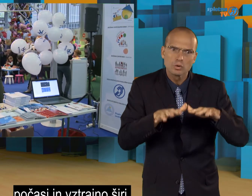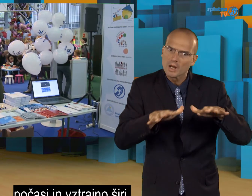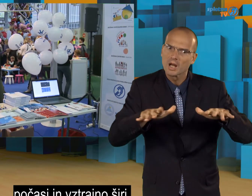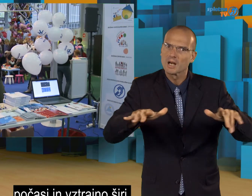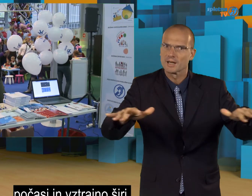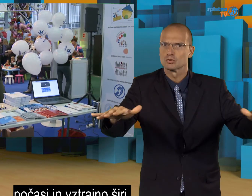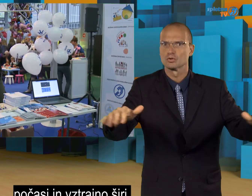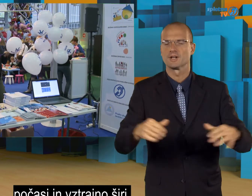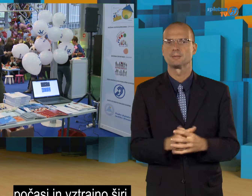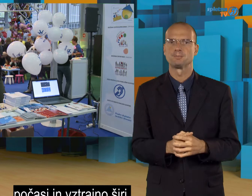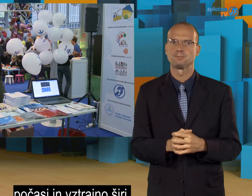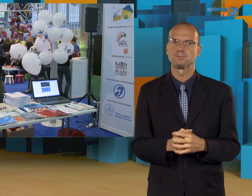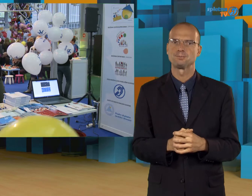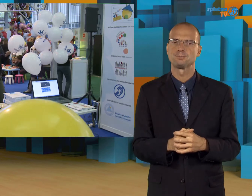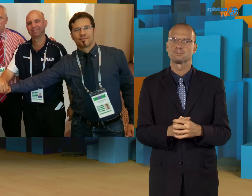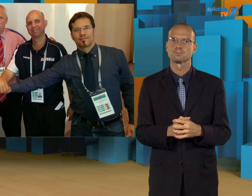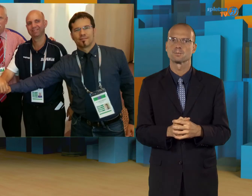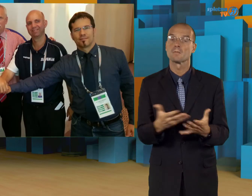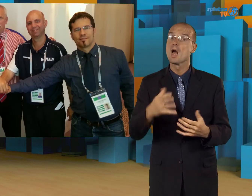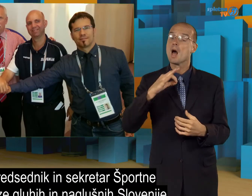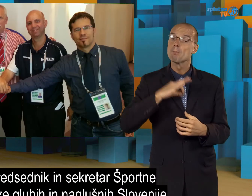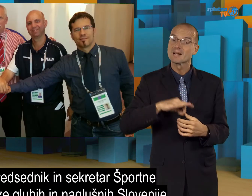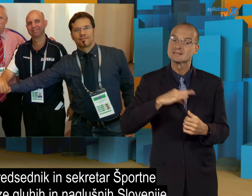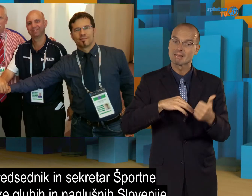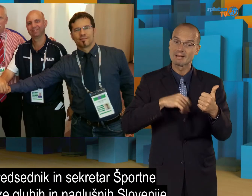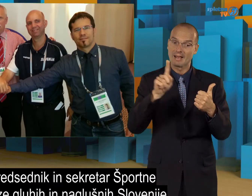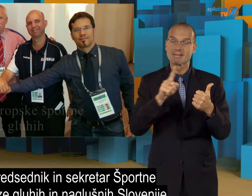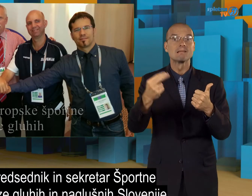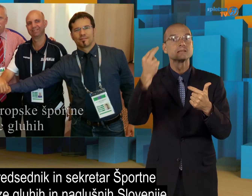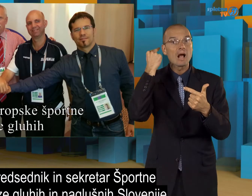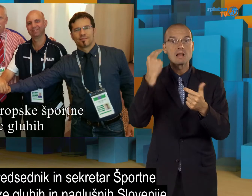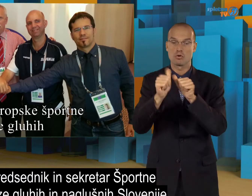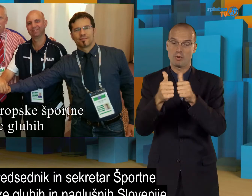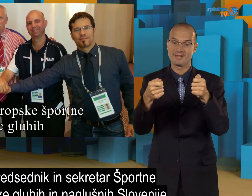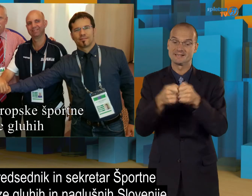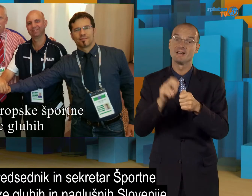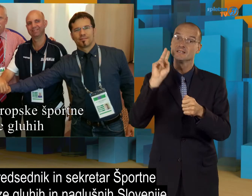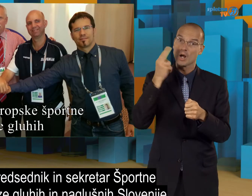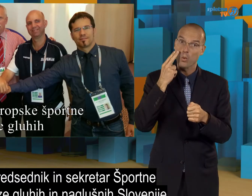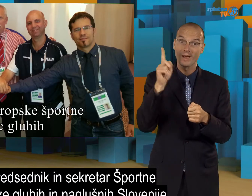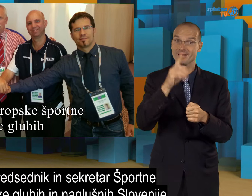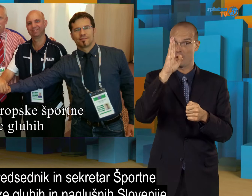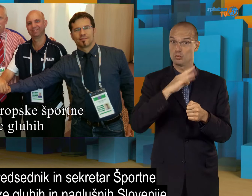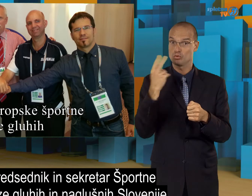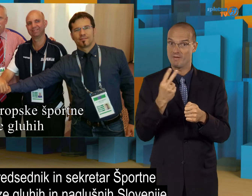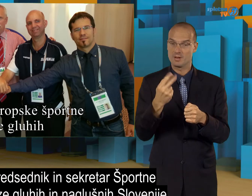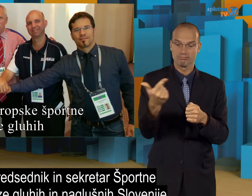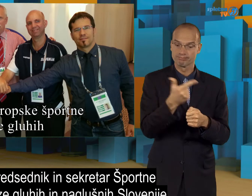počasi in vztrajno širi. Predsednik in sekretar Športne zveze gluhih in naglušnih Slovenije sta se udeležila